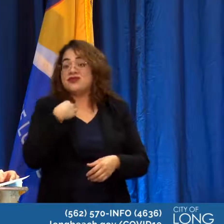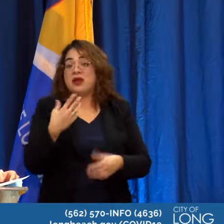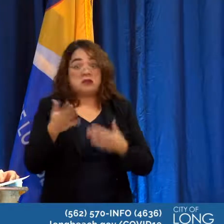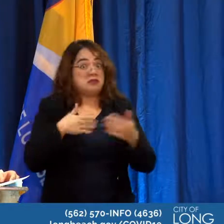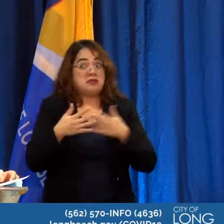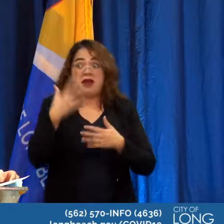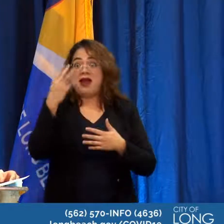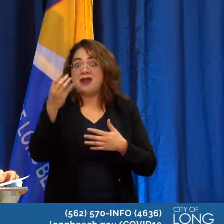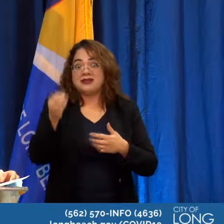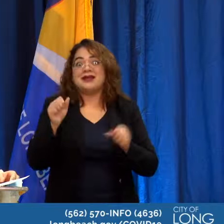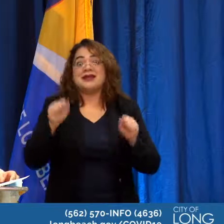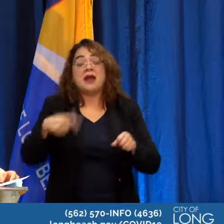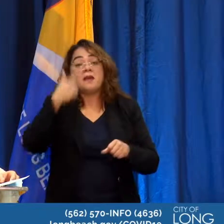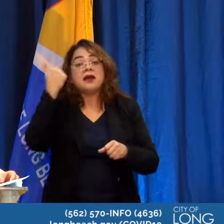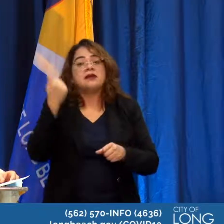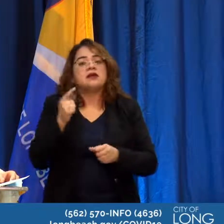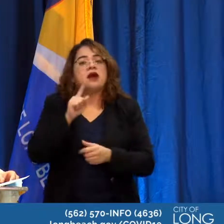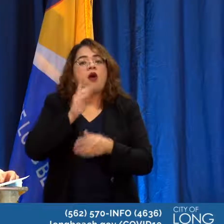horas.